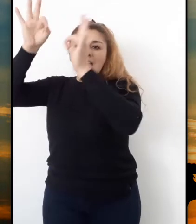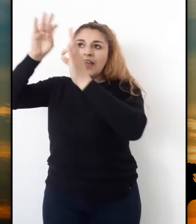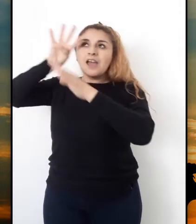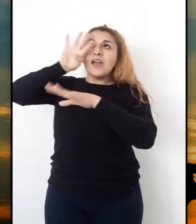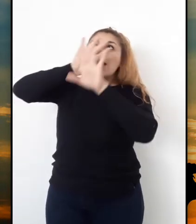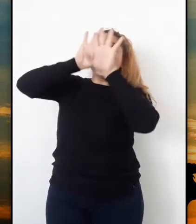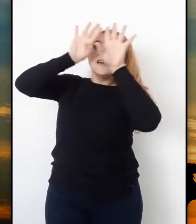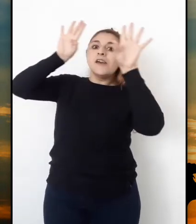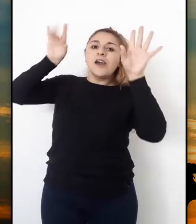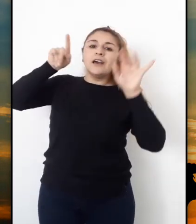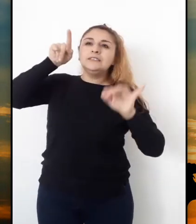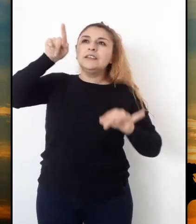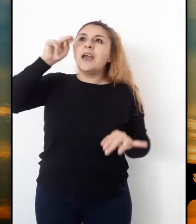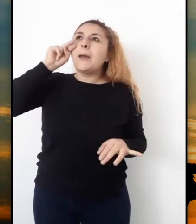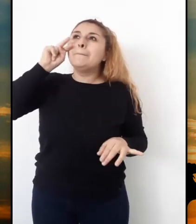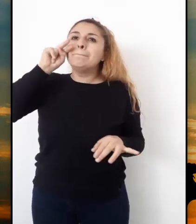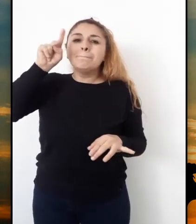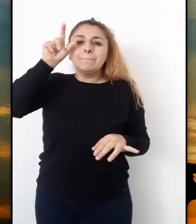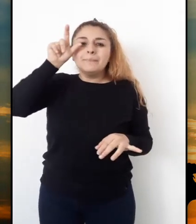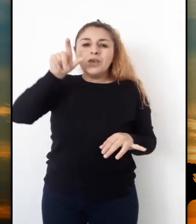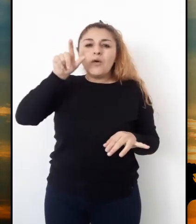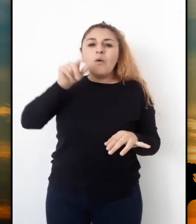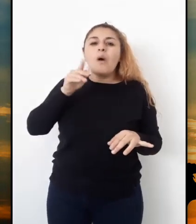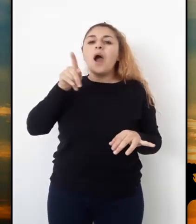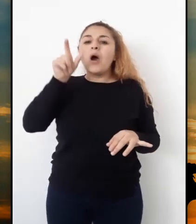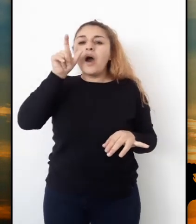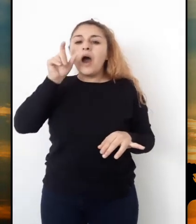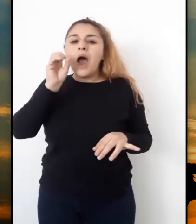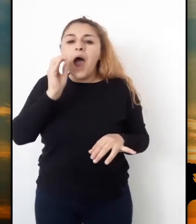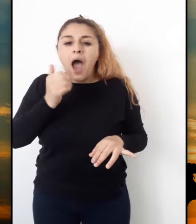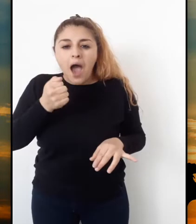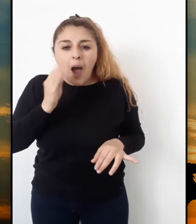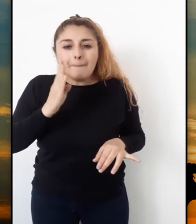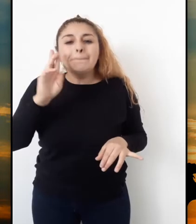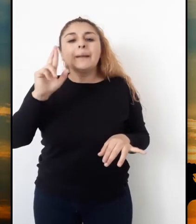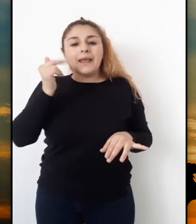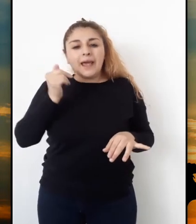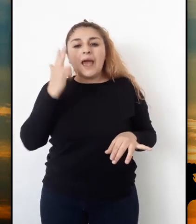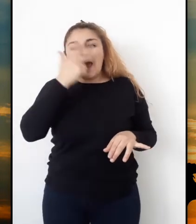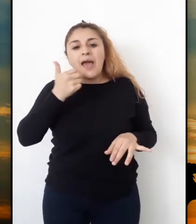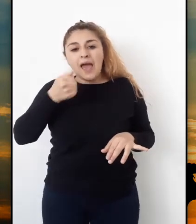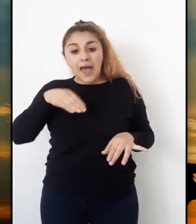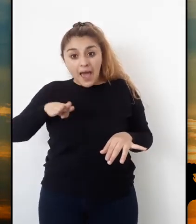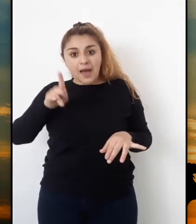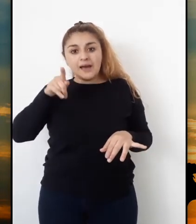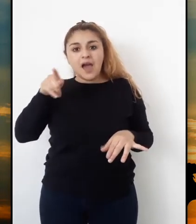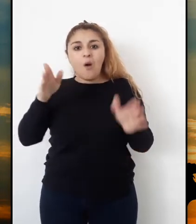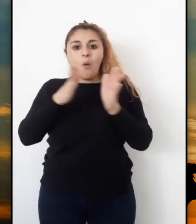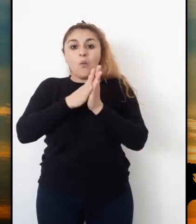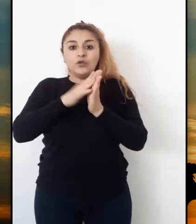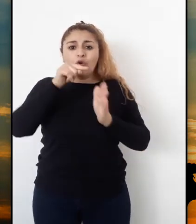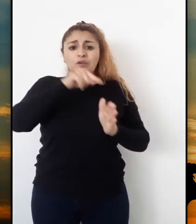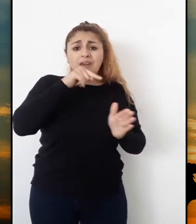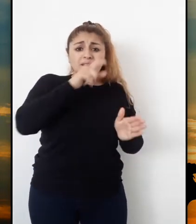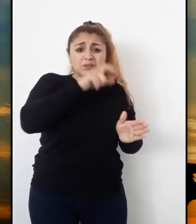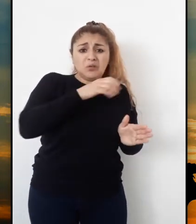Abraham et Lazare à côté de lui. Y a Lázaro al lado de él. Le riche ne manquait de rien. Al rico